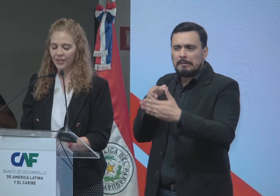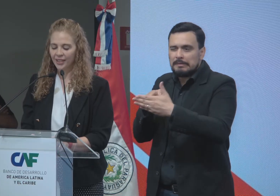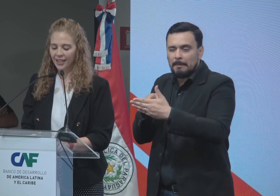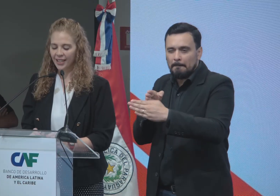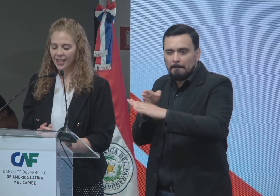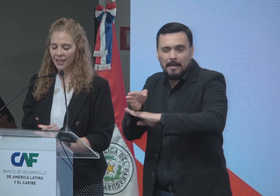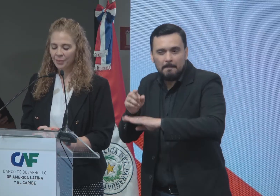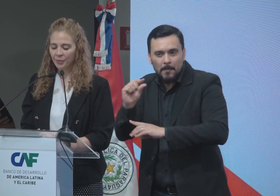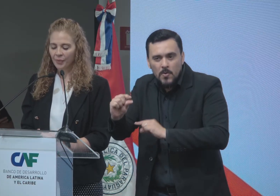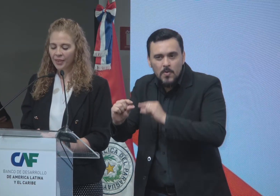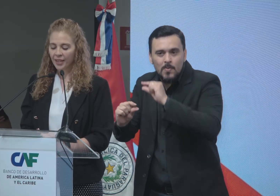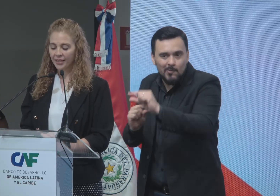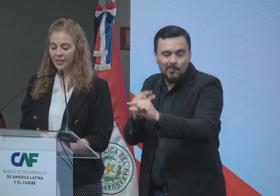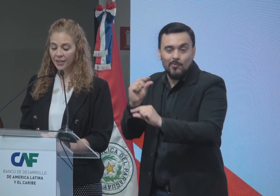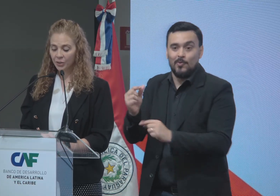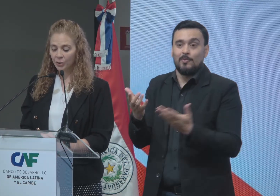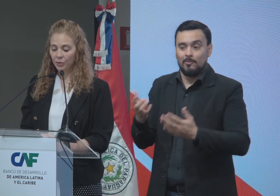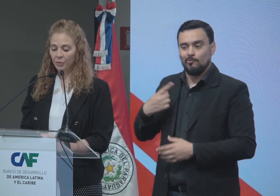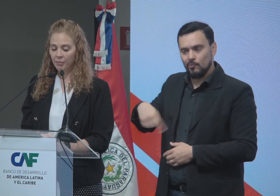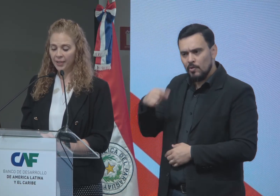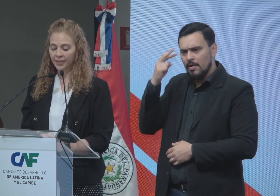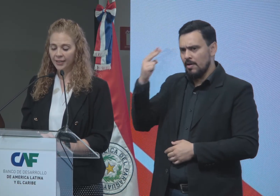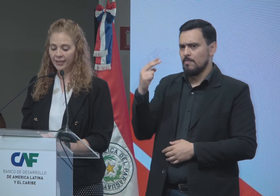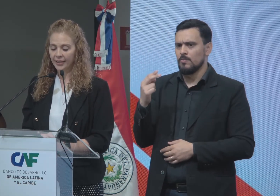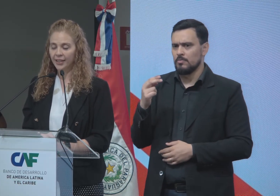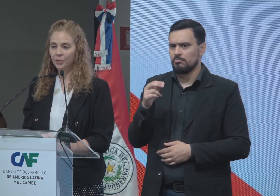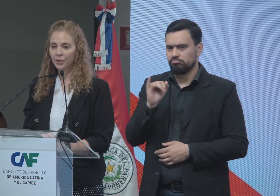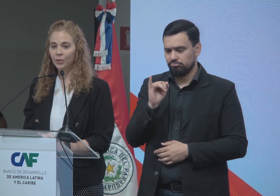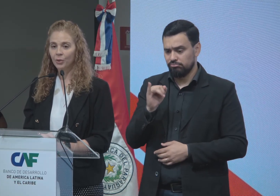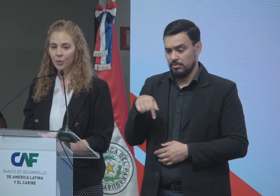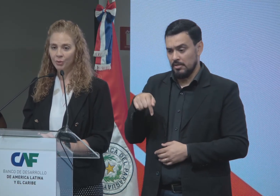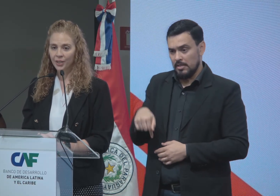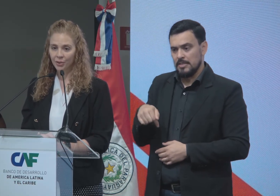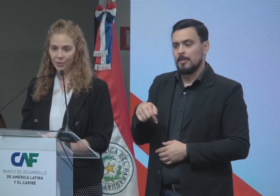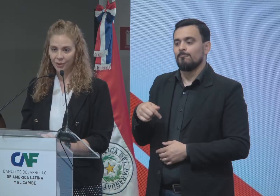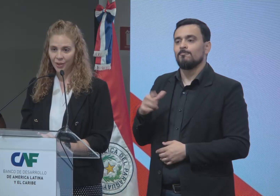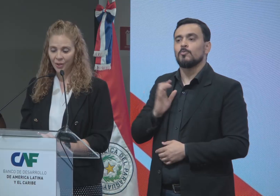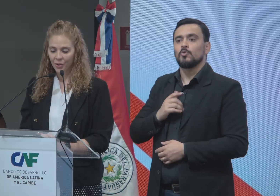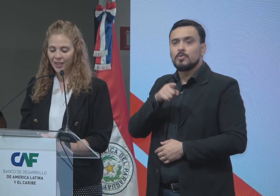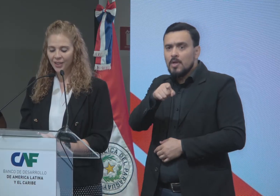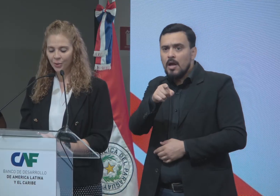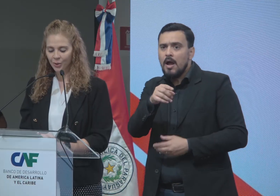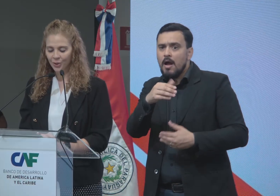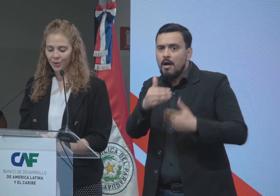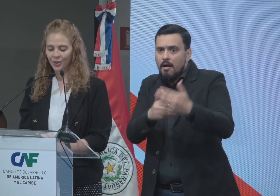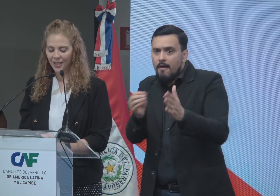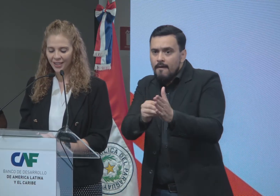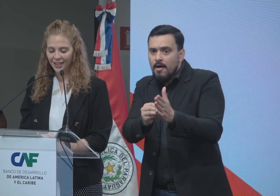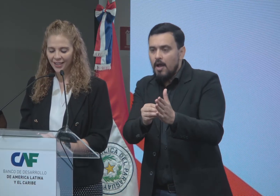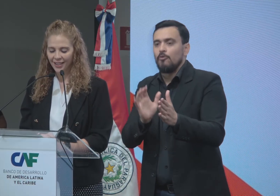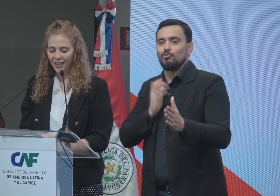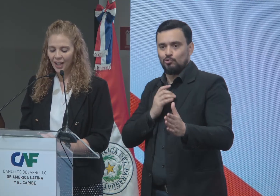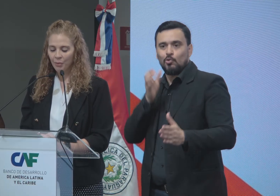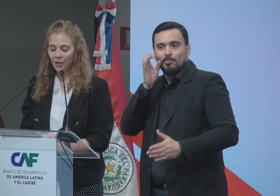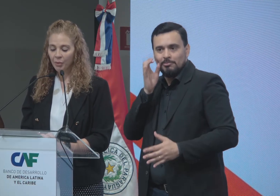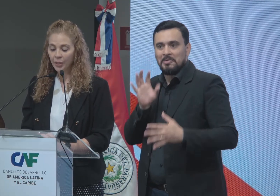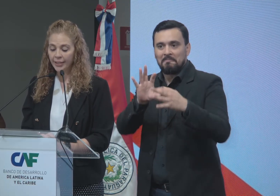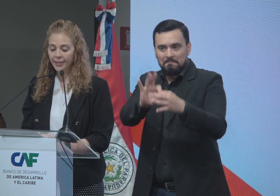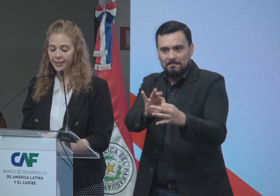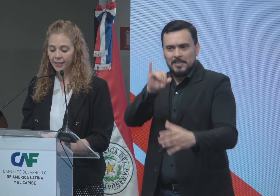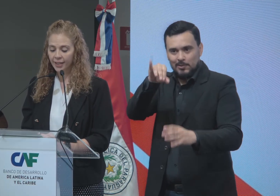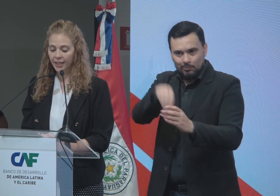Creemos que este evento forma parte de nuestro compromiso con la inclusión social.